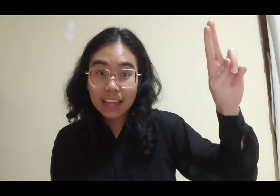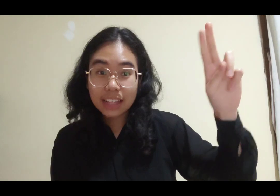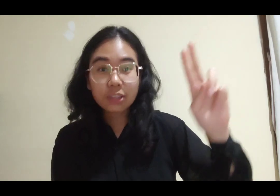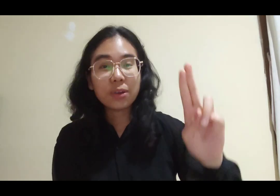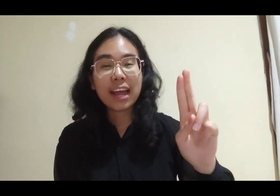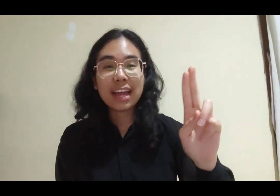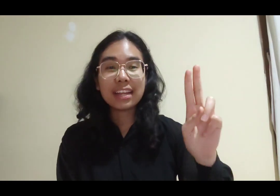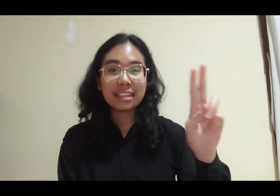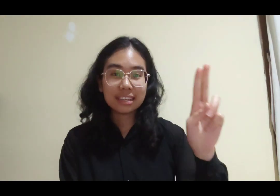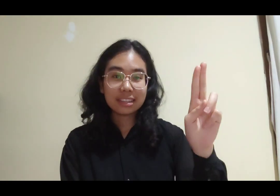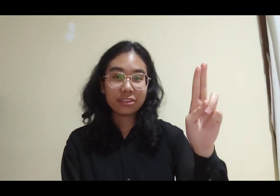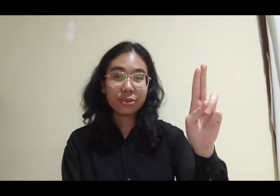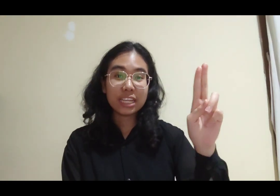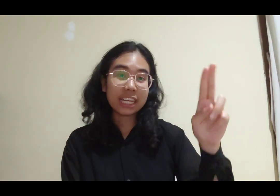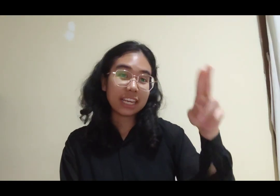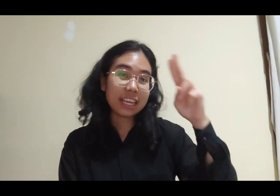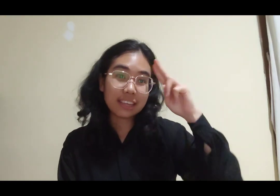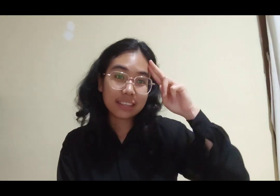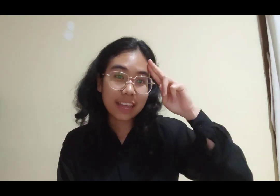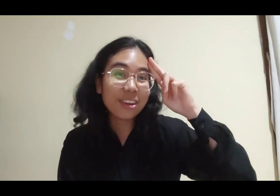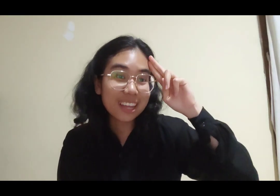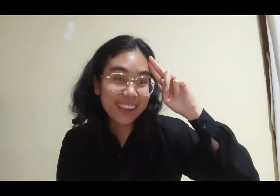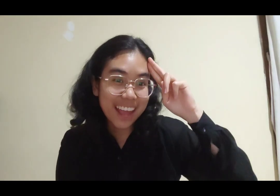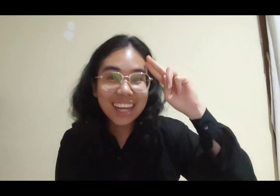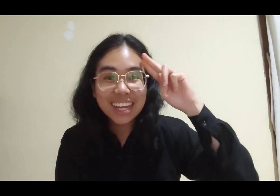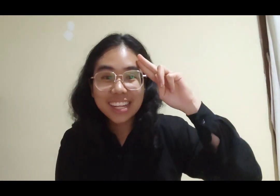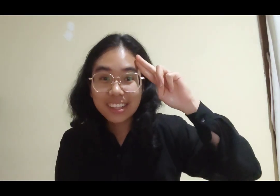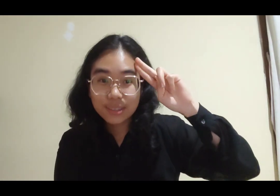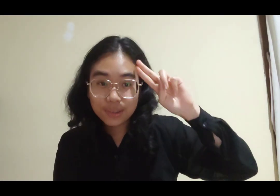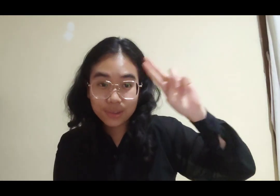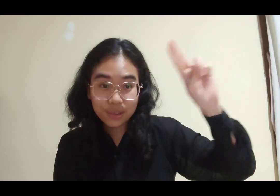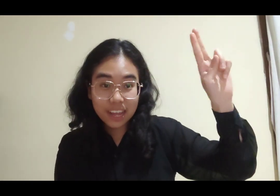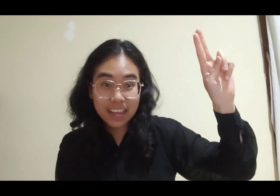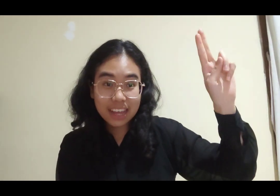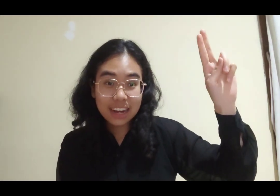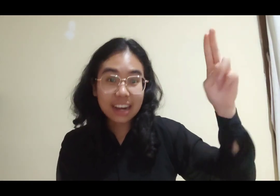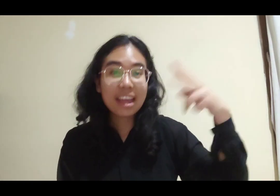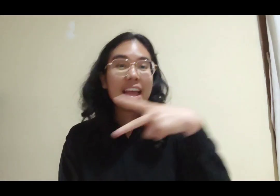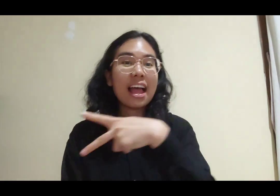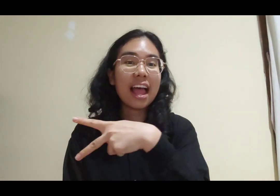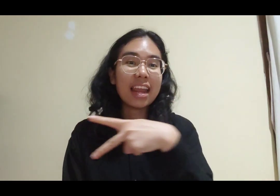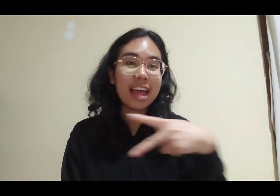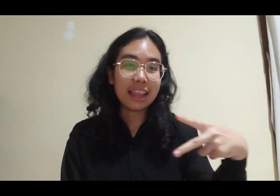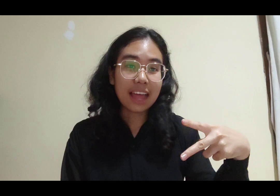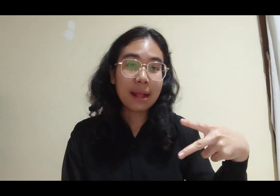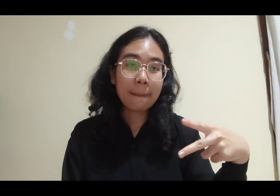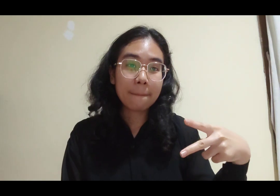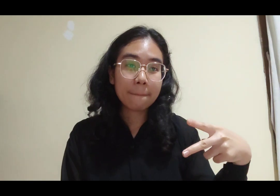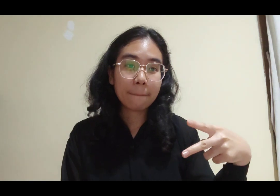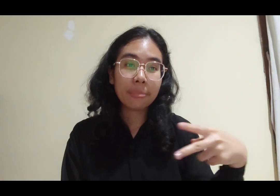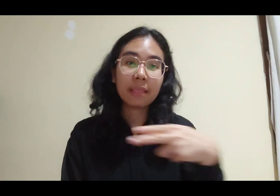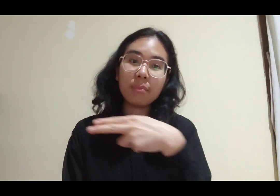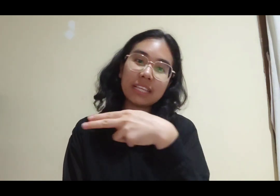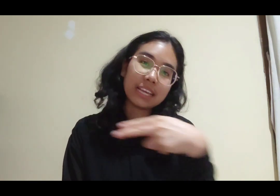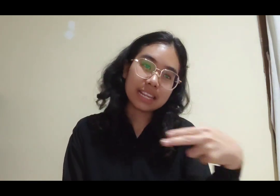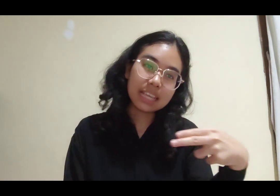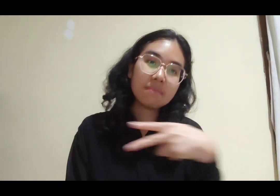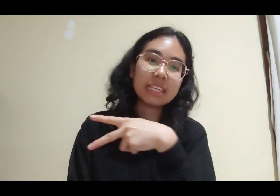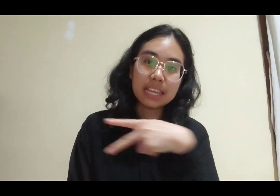Tuhan, Tuhan, 2 jari, kayaknya udah tahu ya. Tuhan adalah, bisa gini, bisa